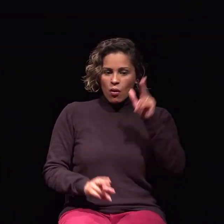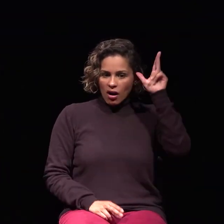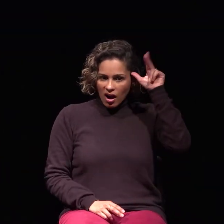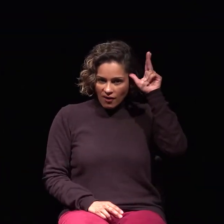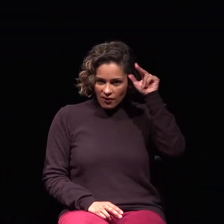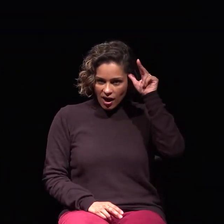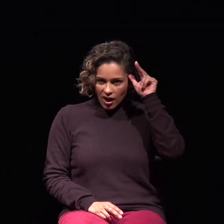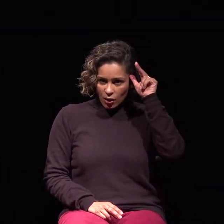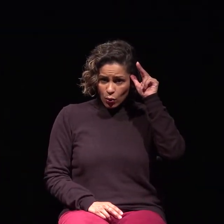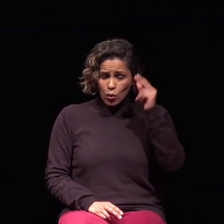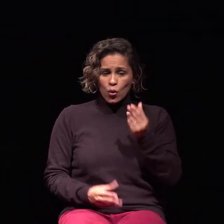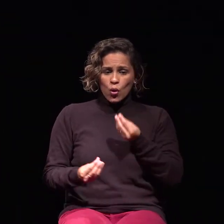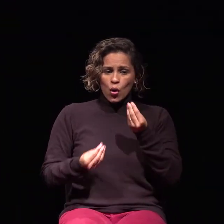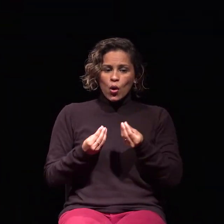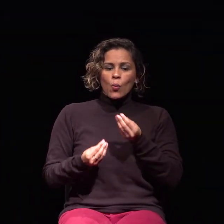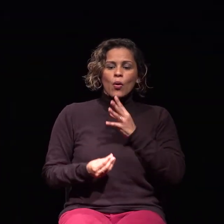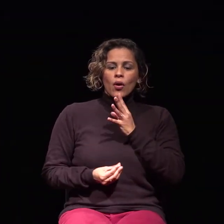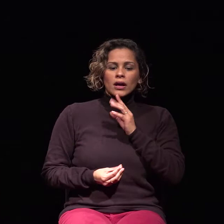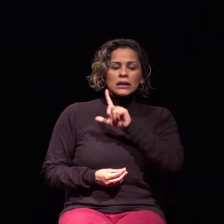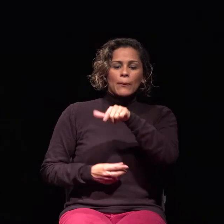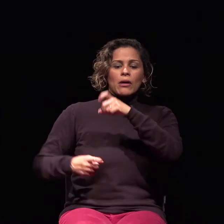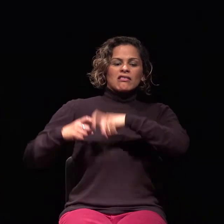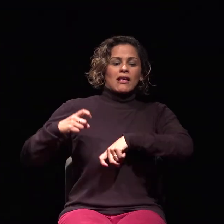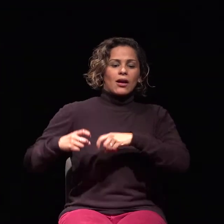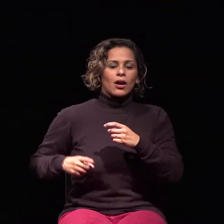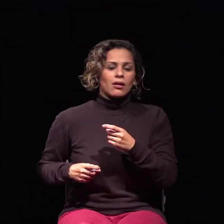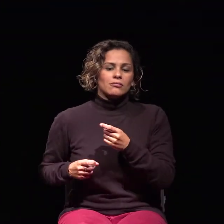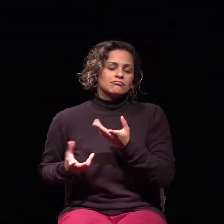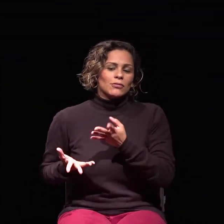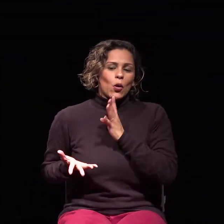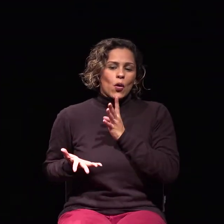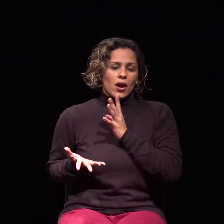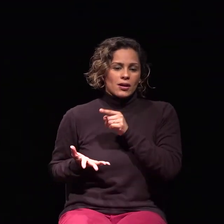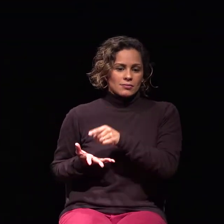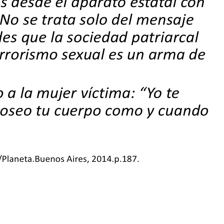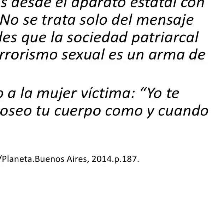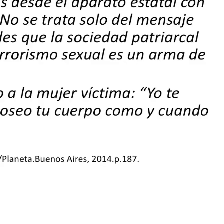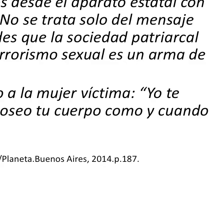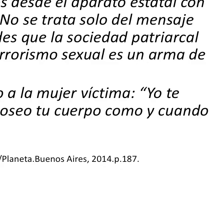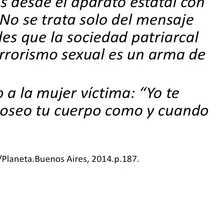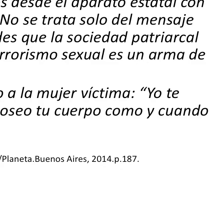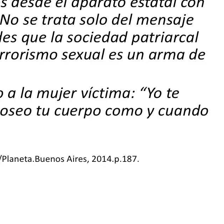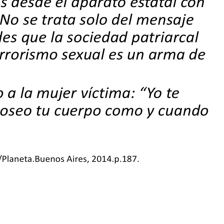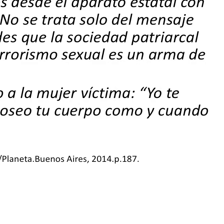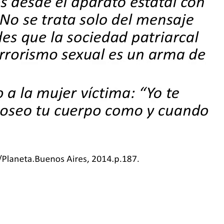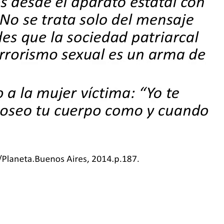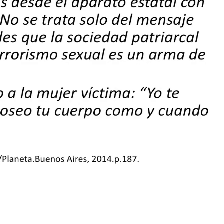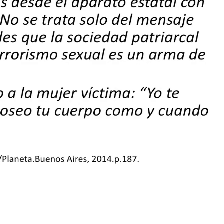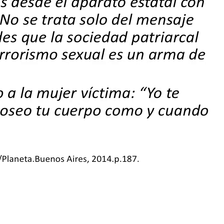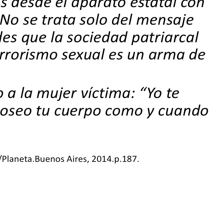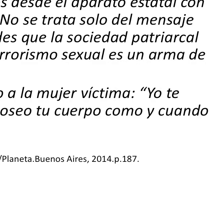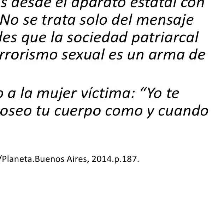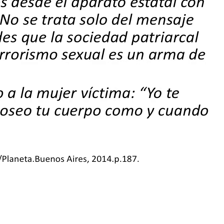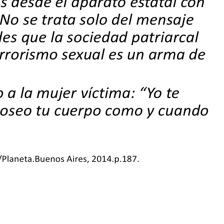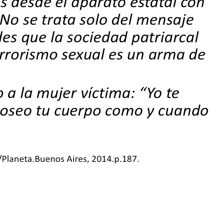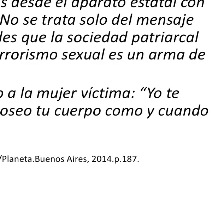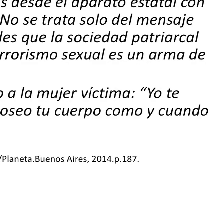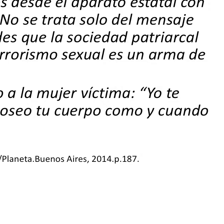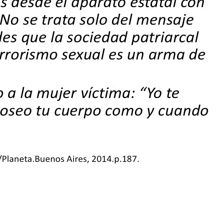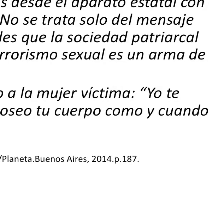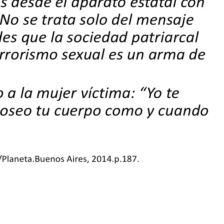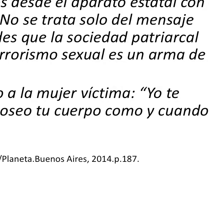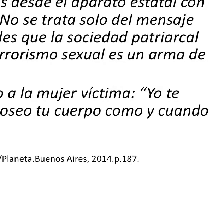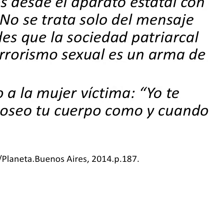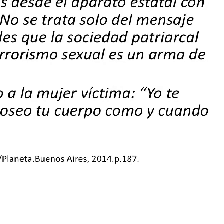monta. Esse era assim que eles pensavam da gente, né? Aqui, o terrorismo sexual que eles